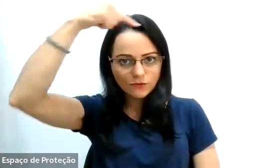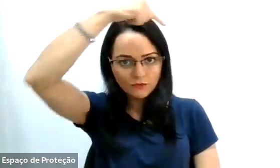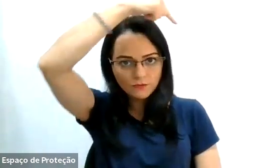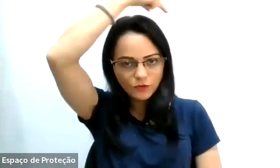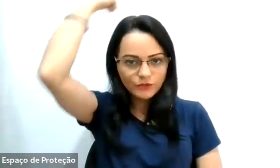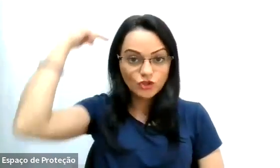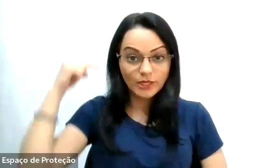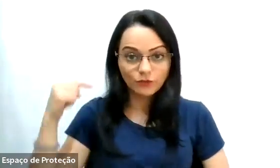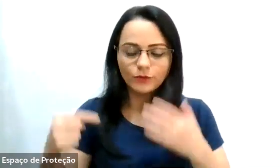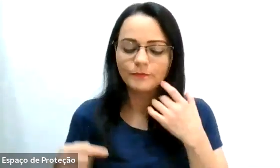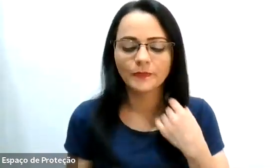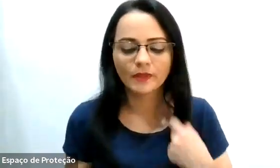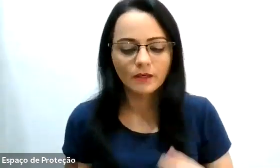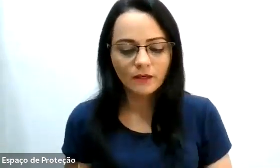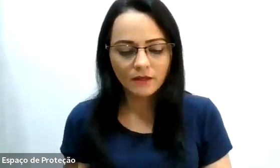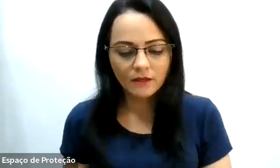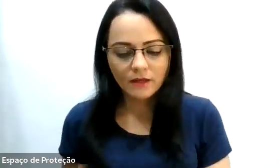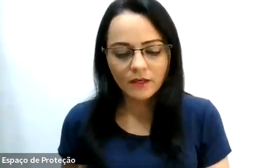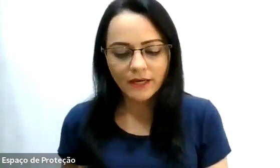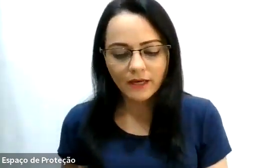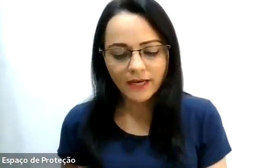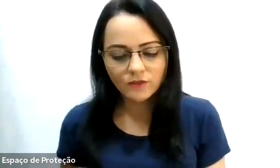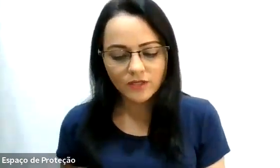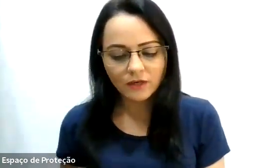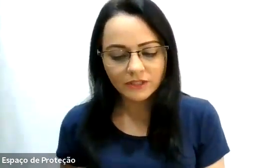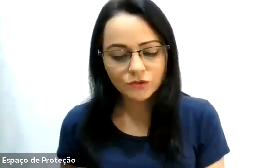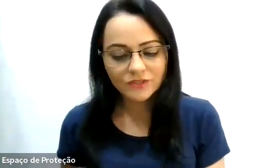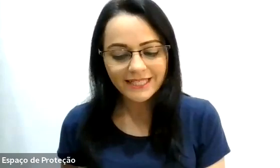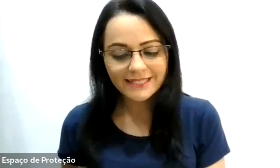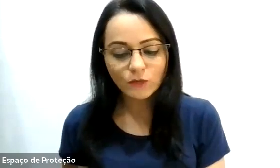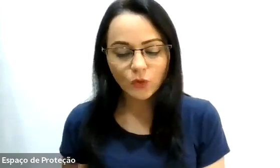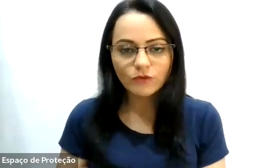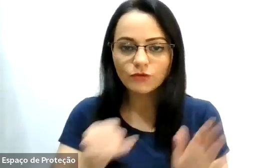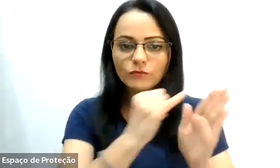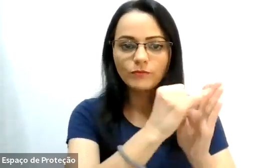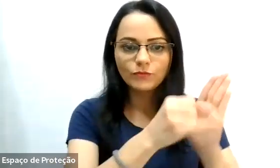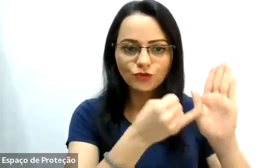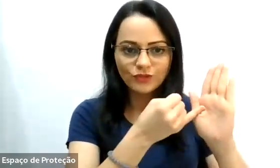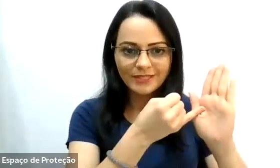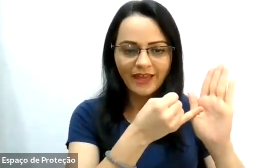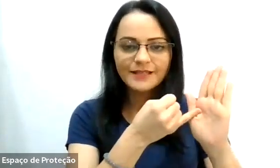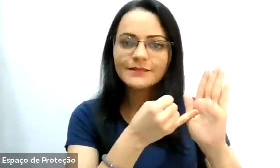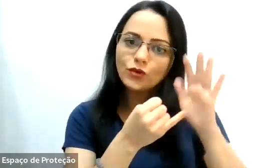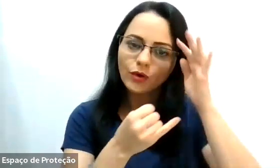santo com o indicador. Aí o 19. Então, José, seu noivo, José,